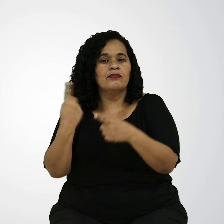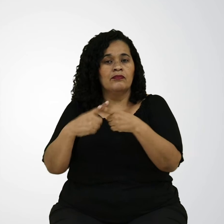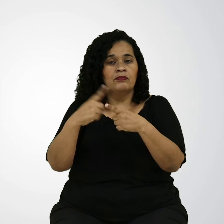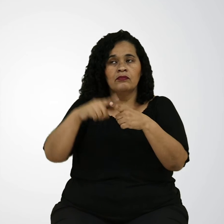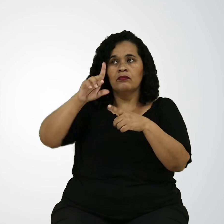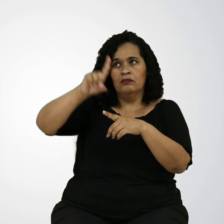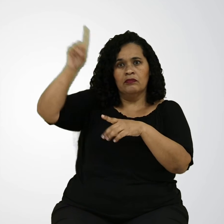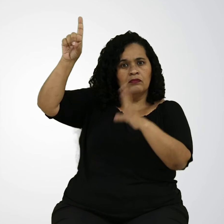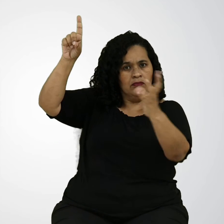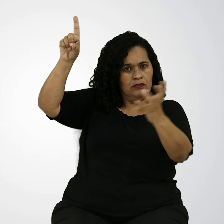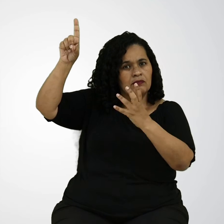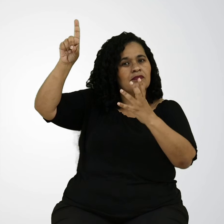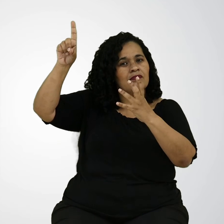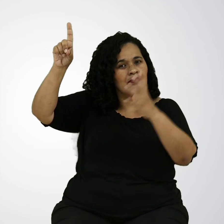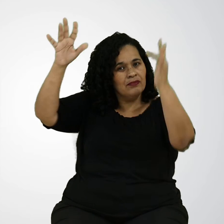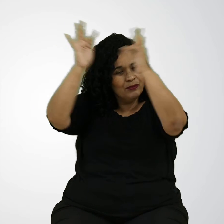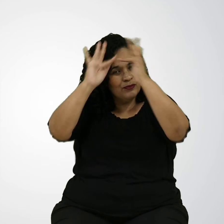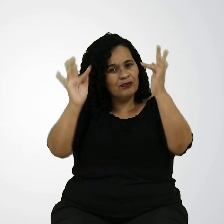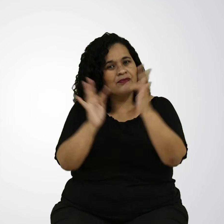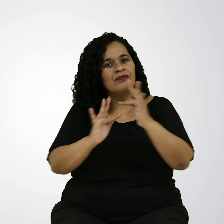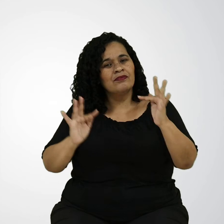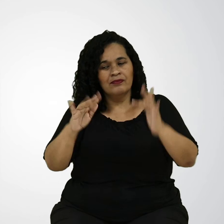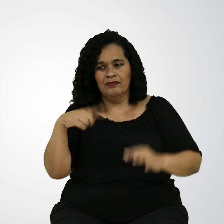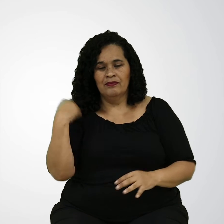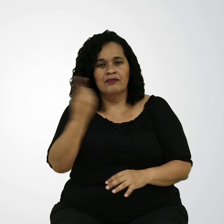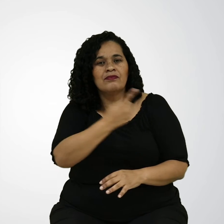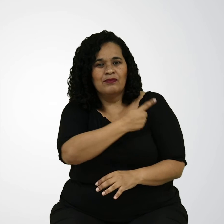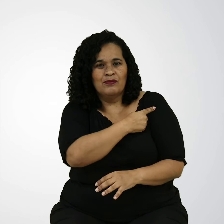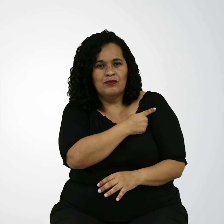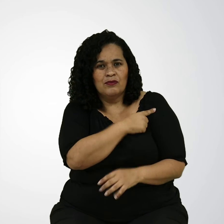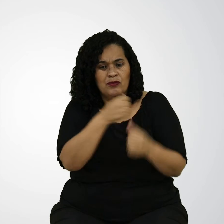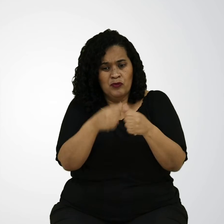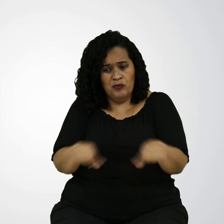serão experimentadas, não serão vividas. Pessoa chata, né?